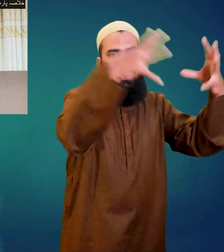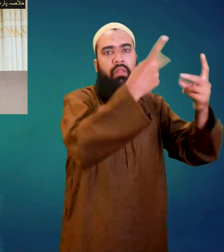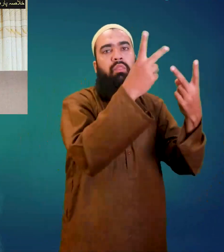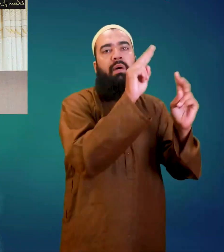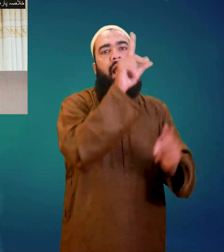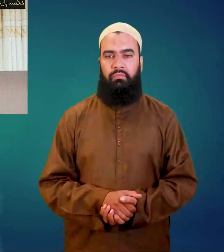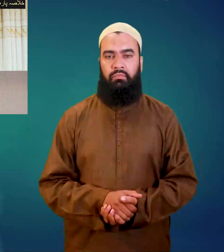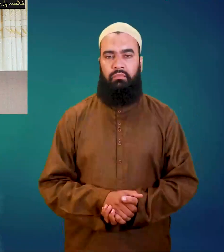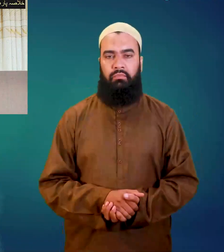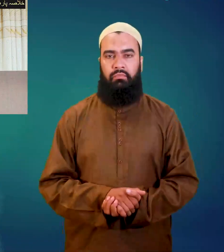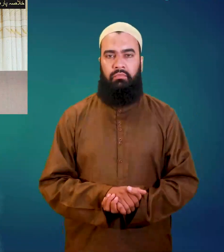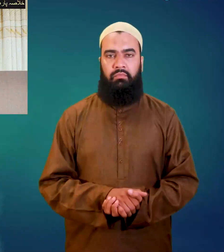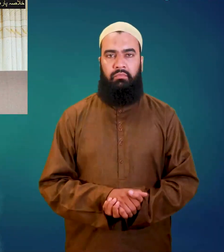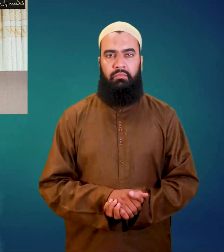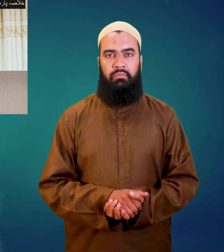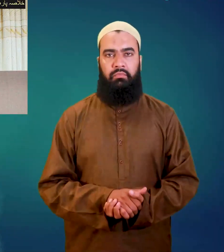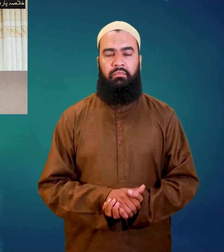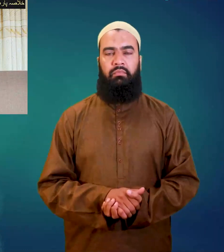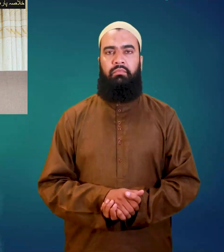کوئی روک نہیں سکتا۔